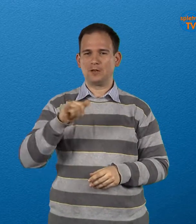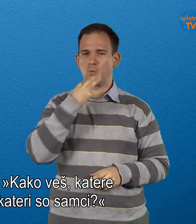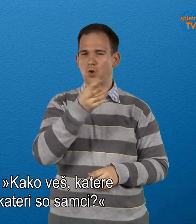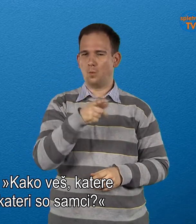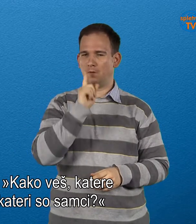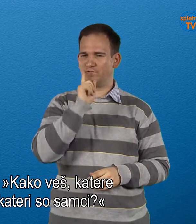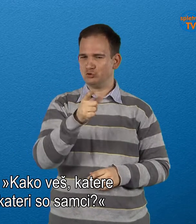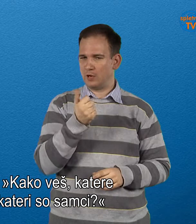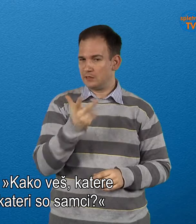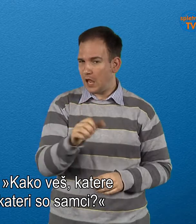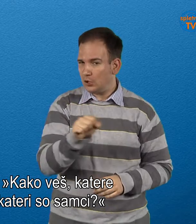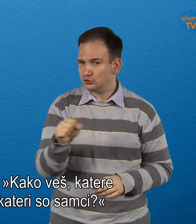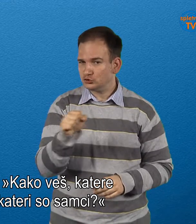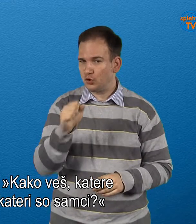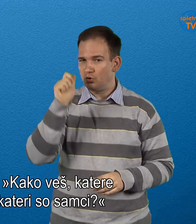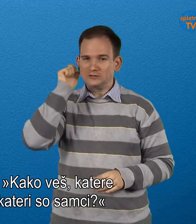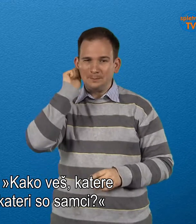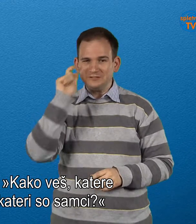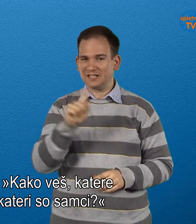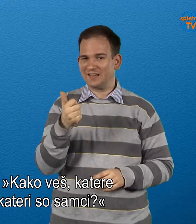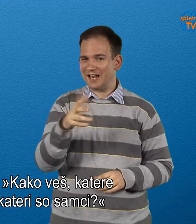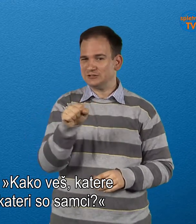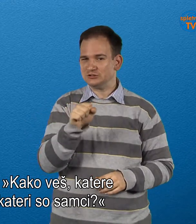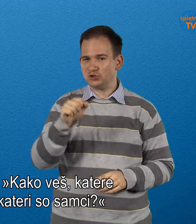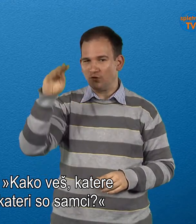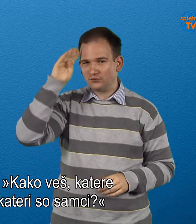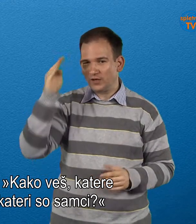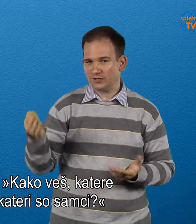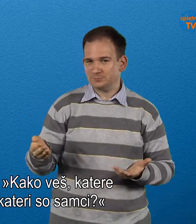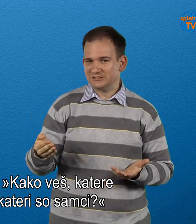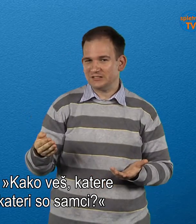Brat jo vpraša: "Kako veš, katere so samice in kateri so samci?"